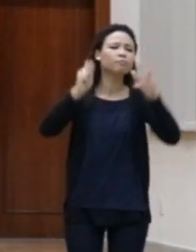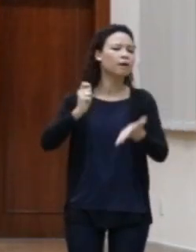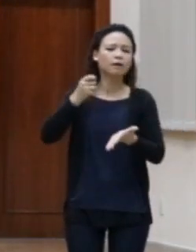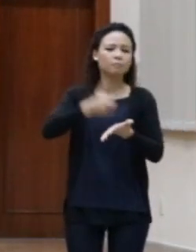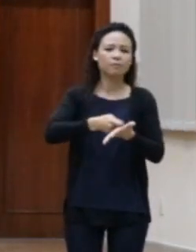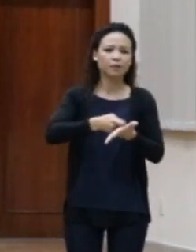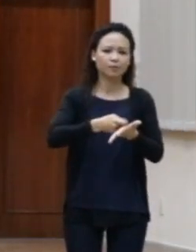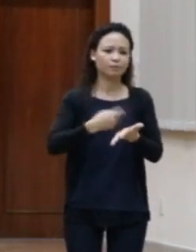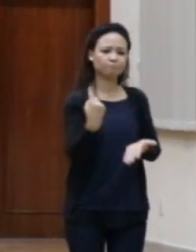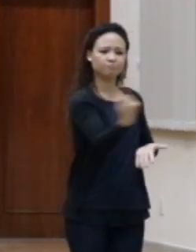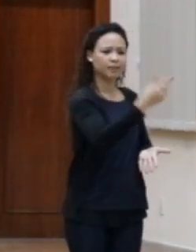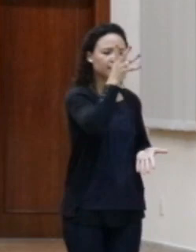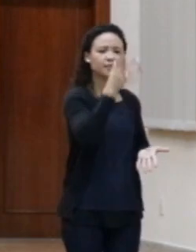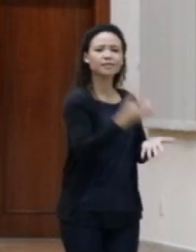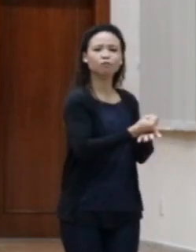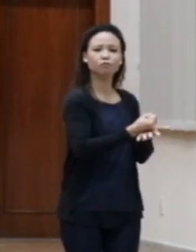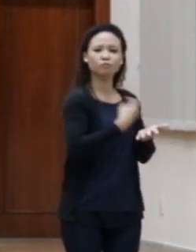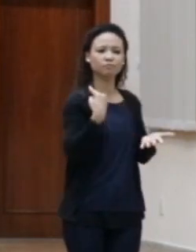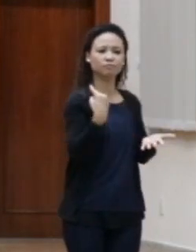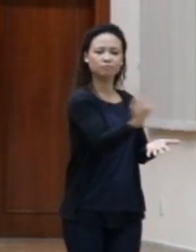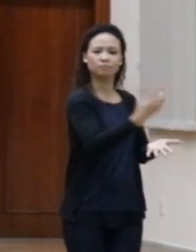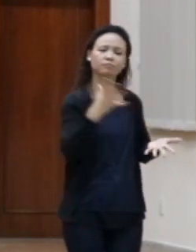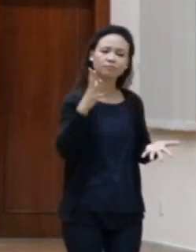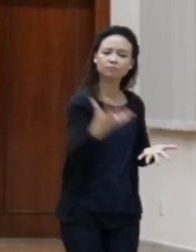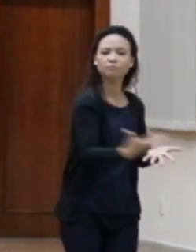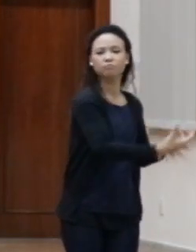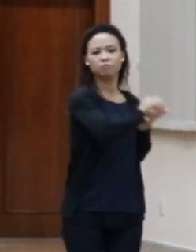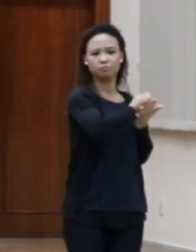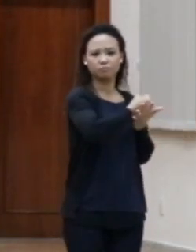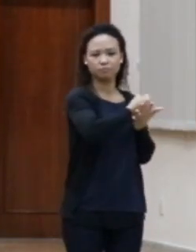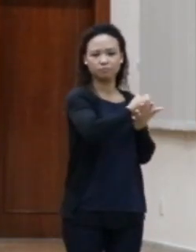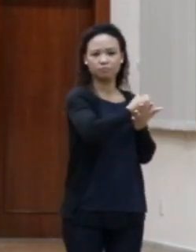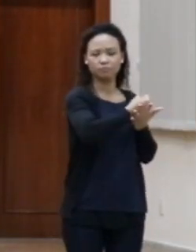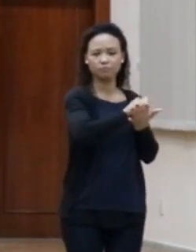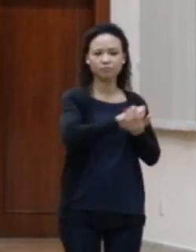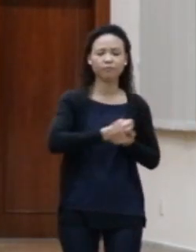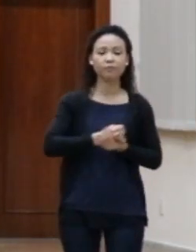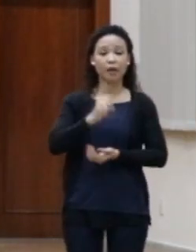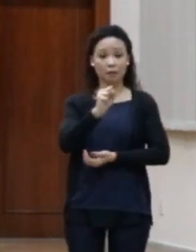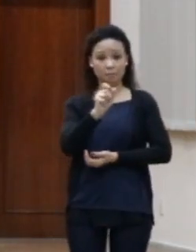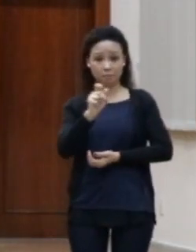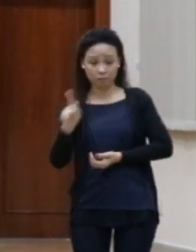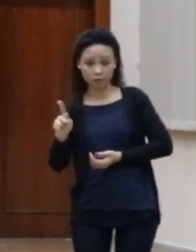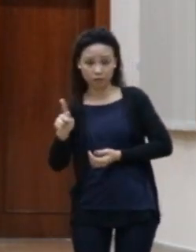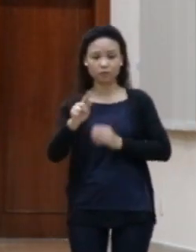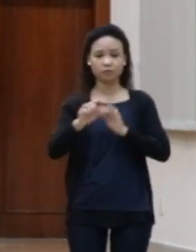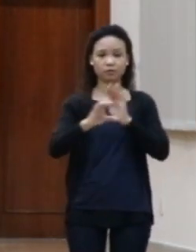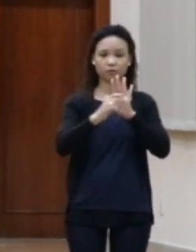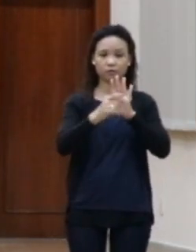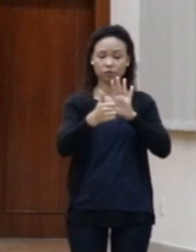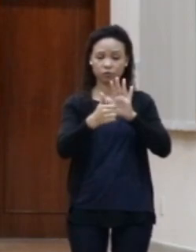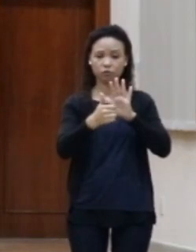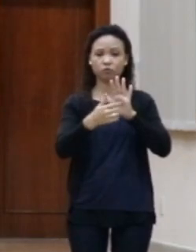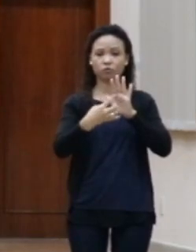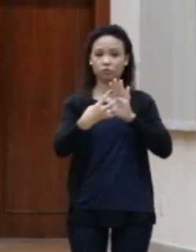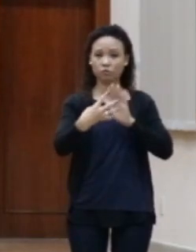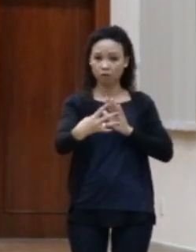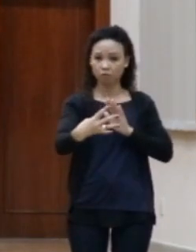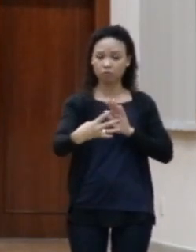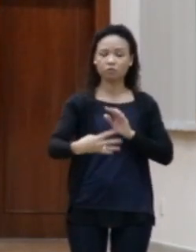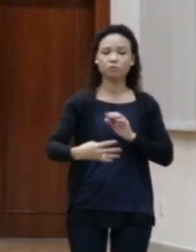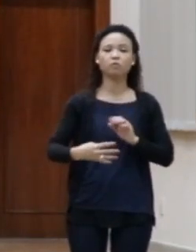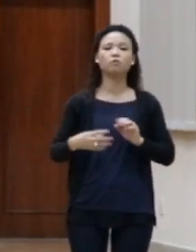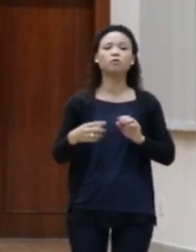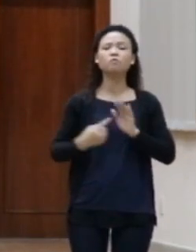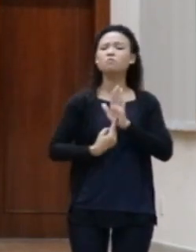pecado, consolo eterno. E Apocalipse 21:4, que nós lemos na EBD pela manhã, diz que ele enxugará dos seus